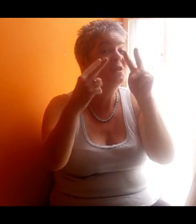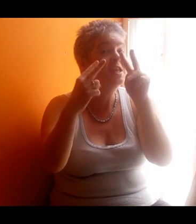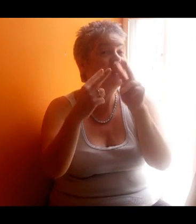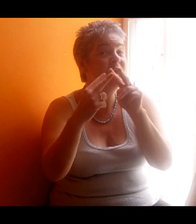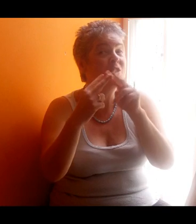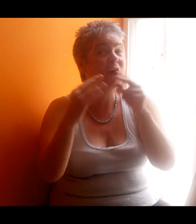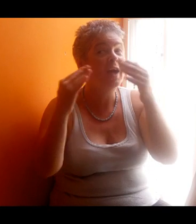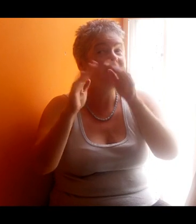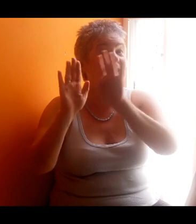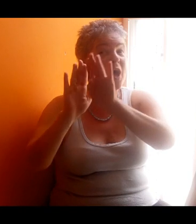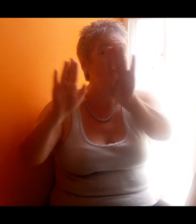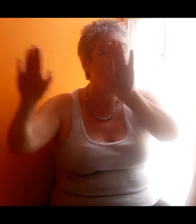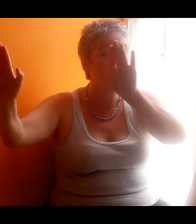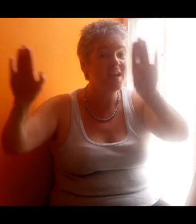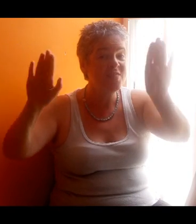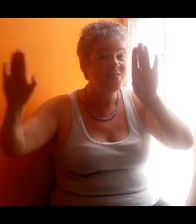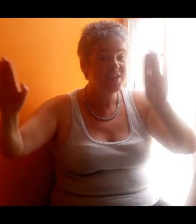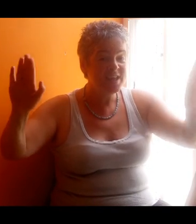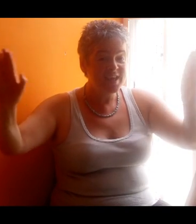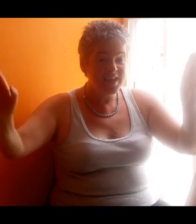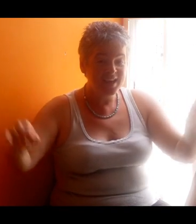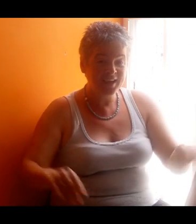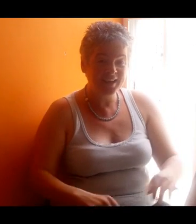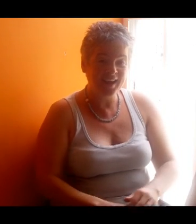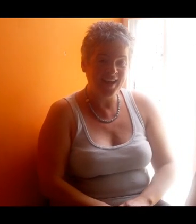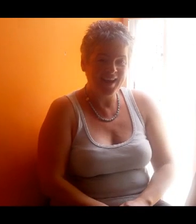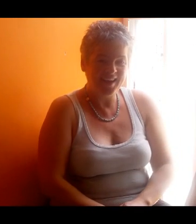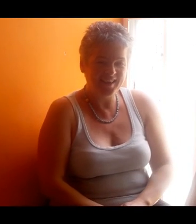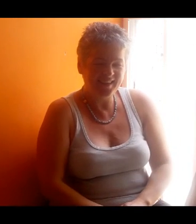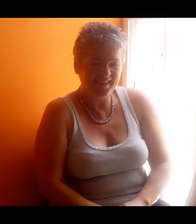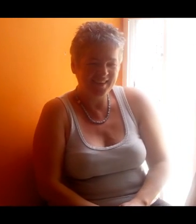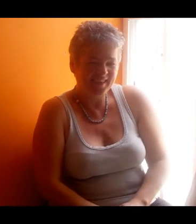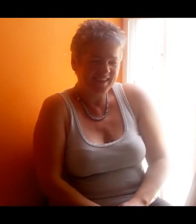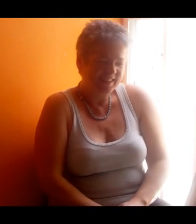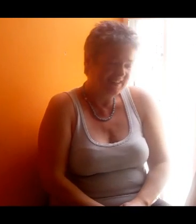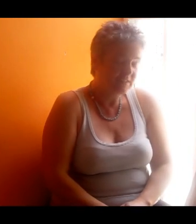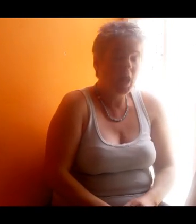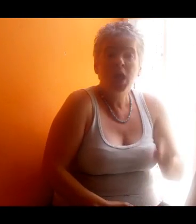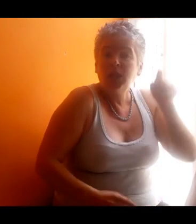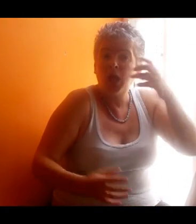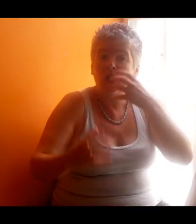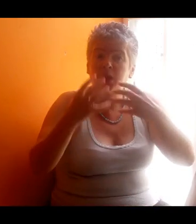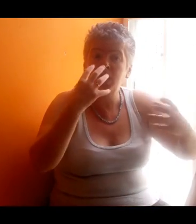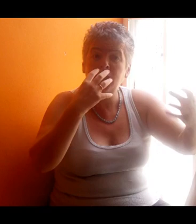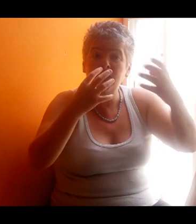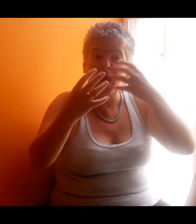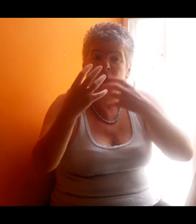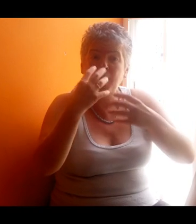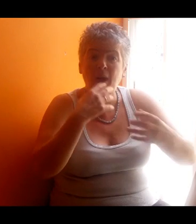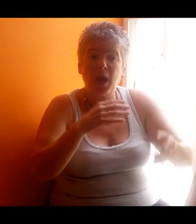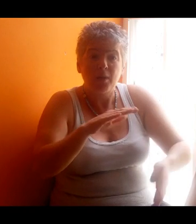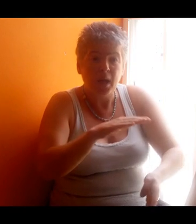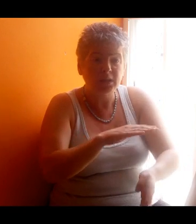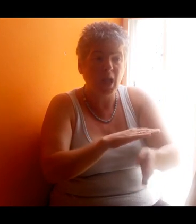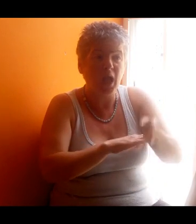el calentamiento de MotoGP. A las 11 la carrera de 125. A las 12:15 la de Moto 2. Y a las 2 la de